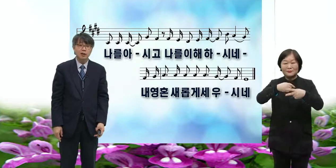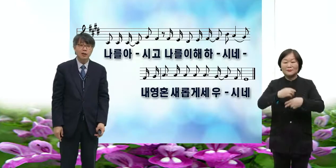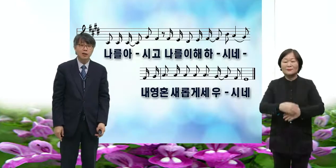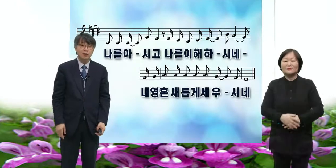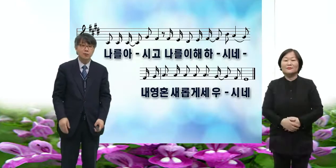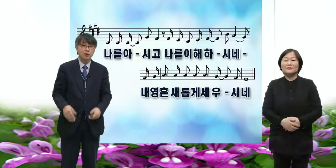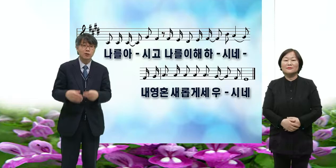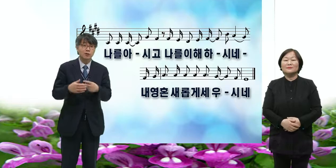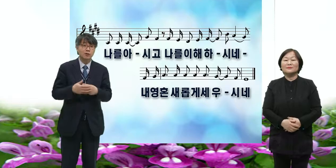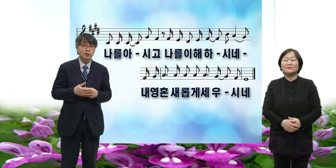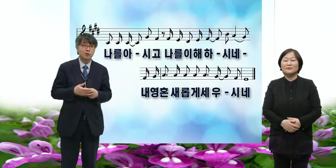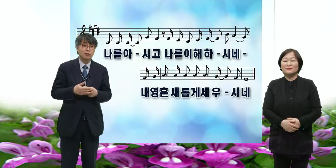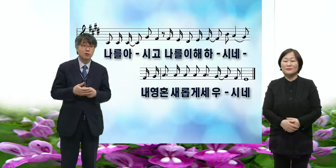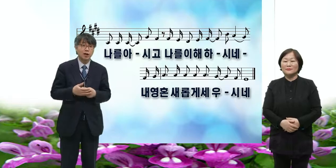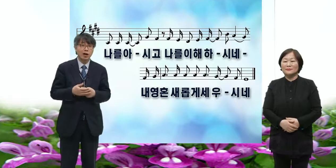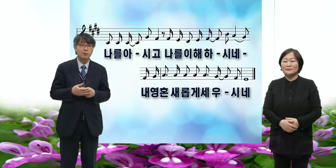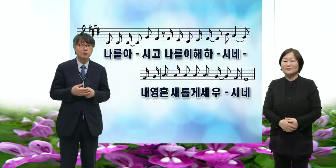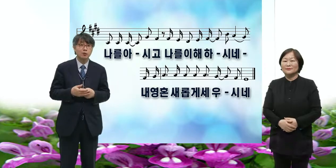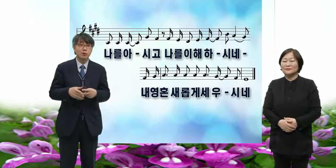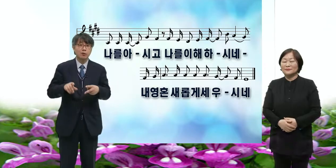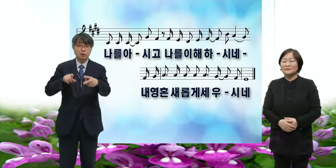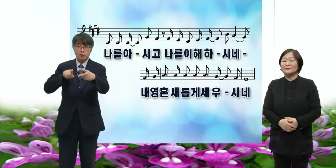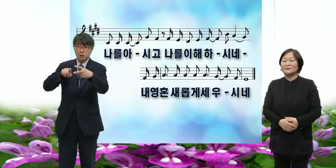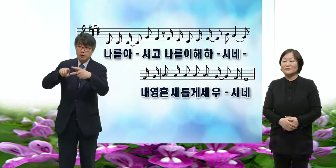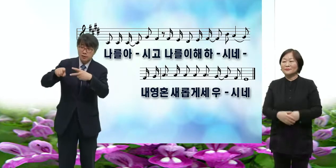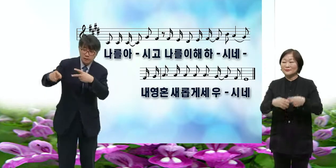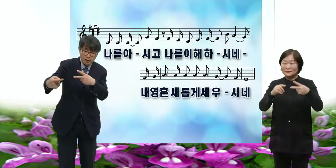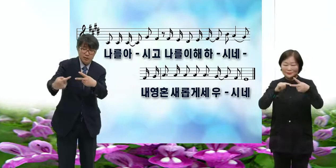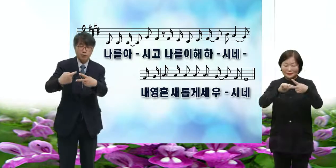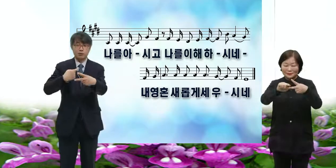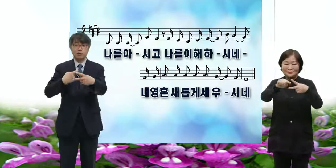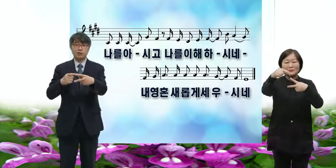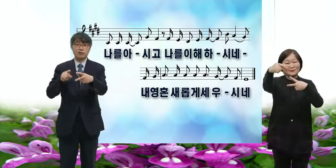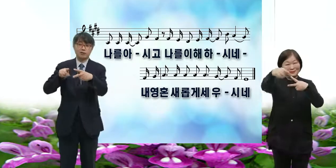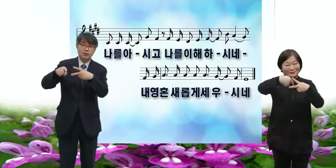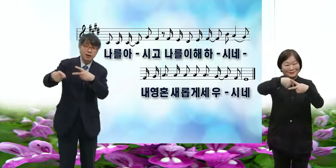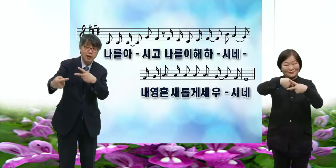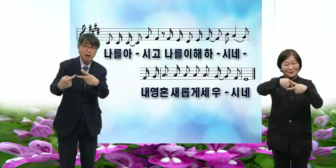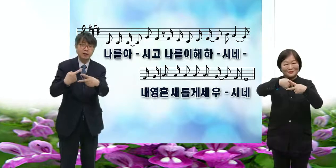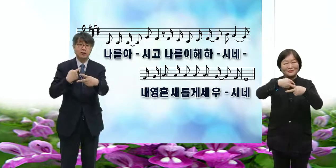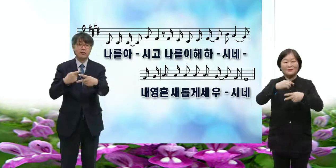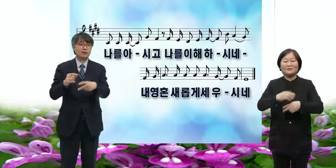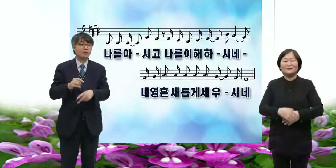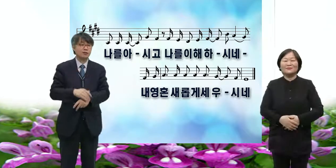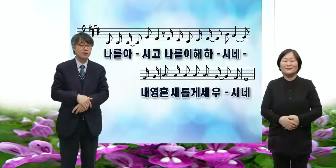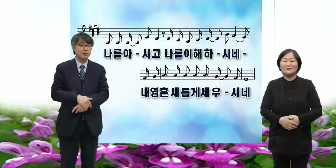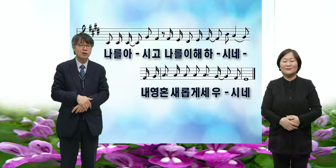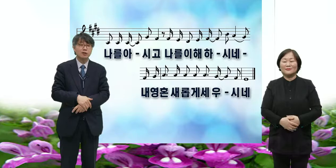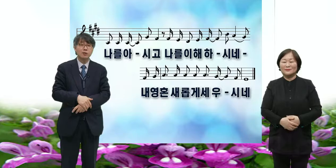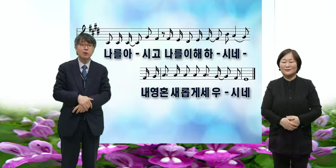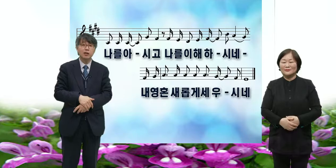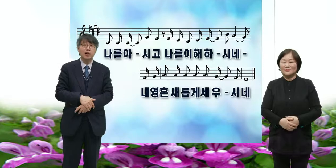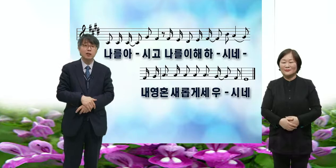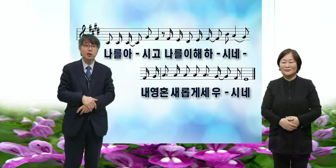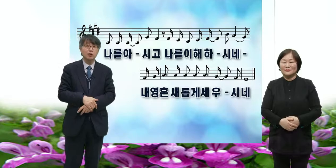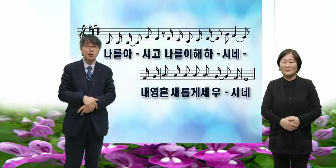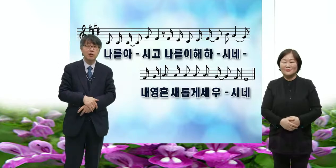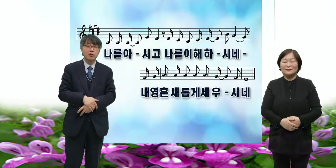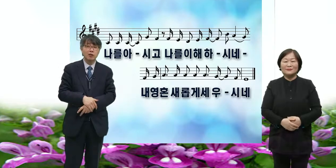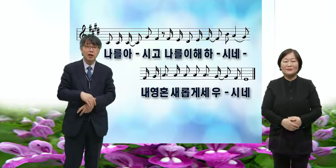되게 표현이 아름답죠. 들어가서 나오는 거예요. 이해. 정말 이해하려고 하면 어떻게 해요?